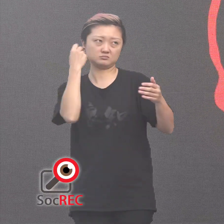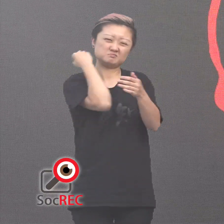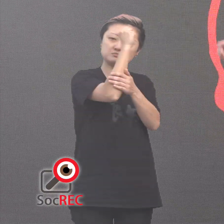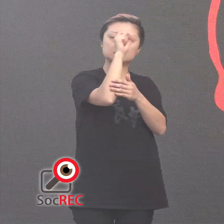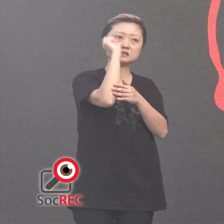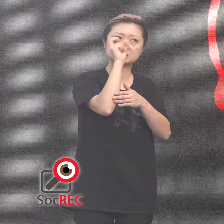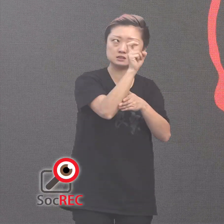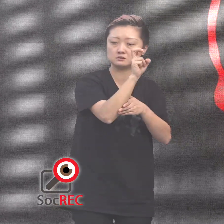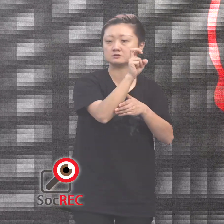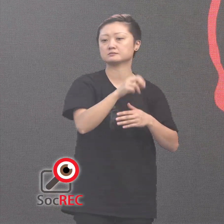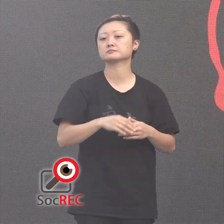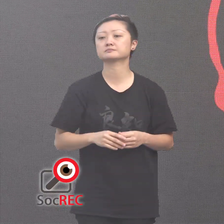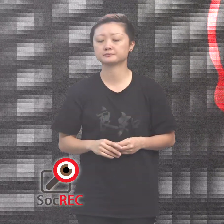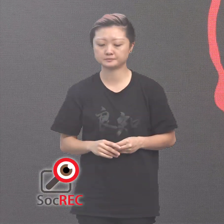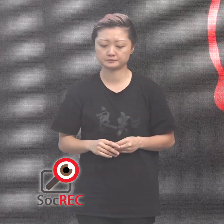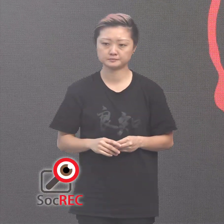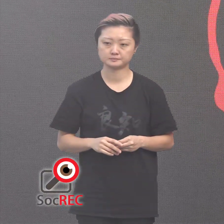Never forget。